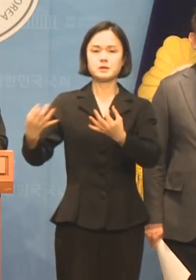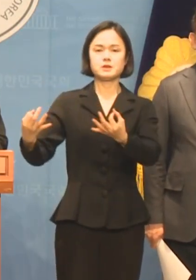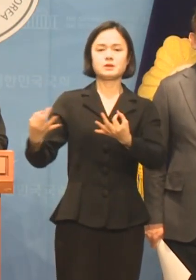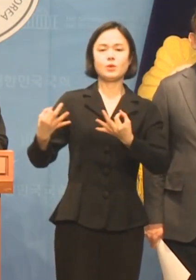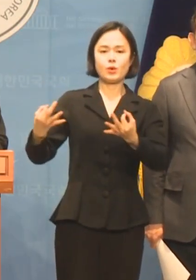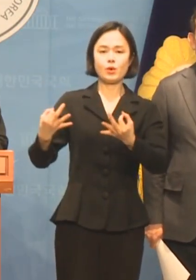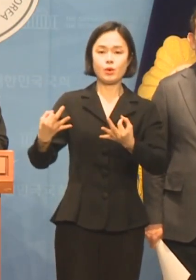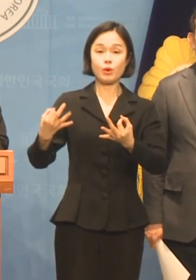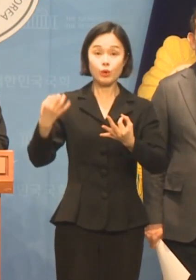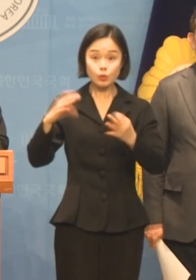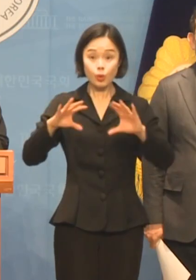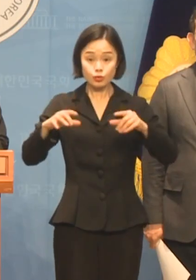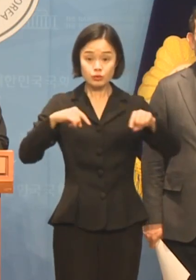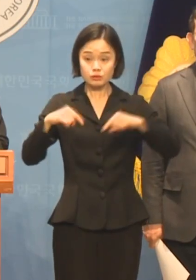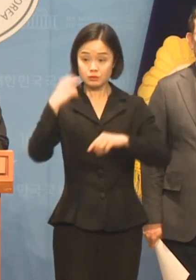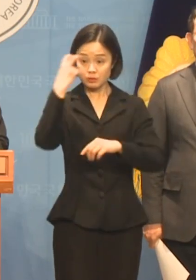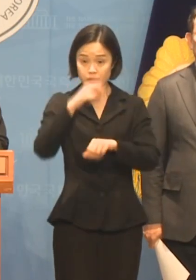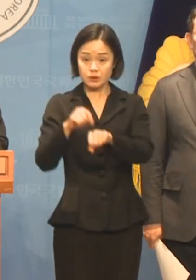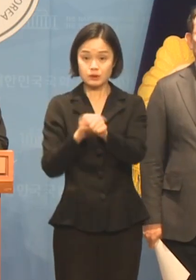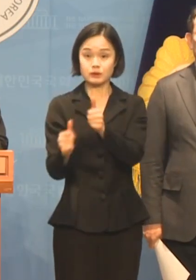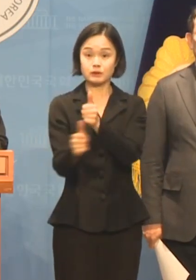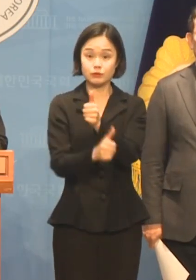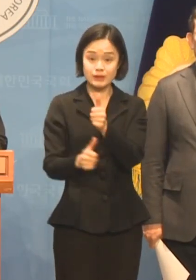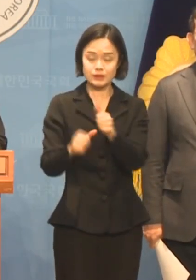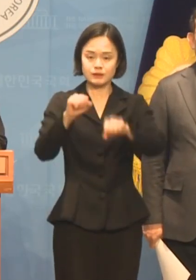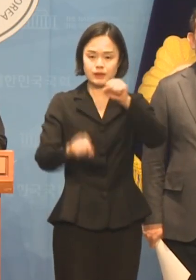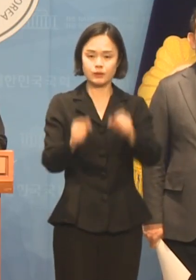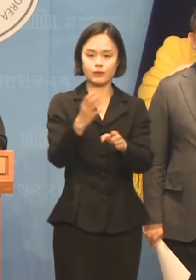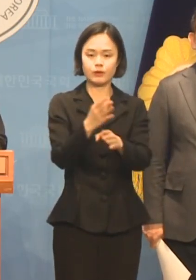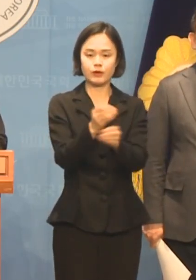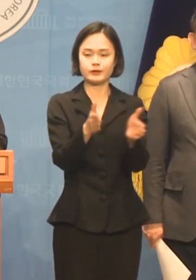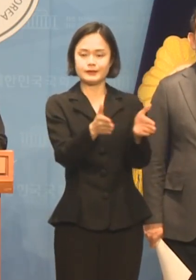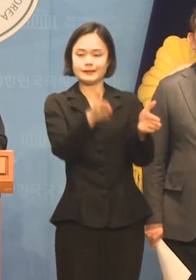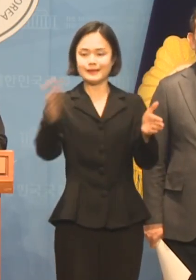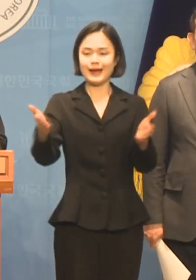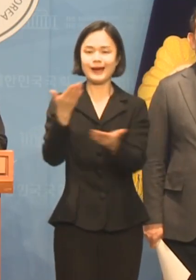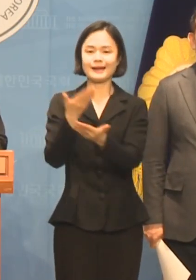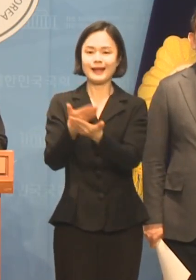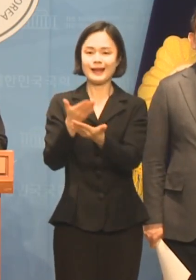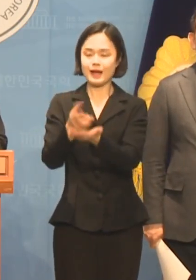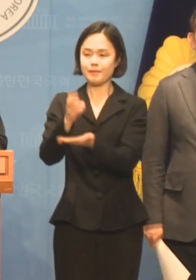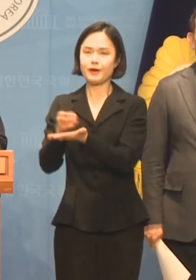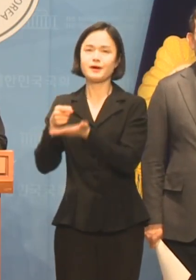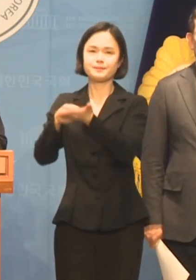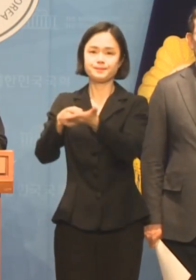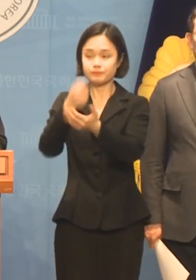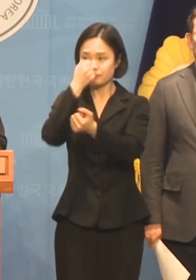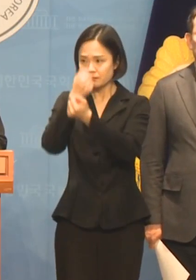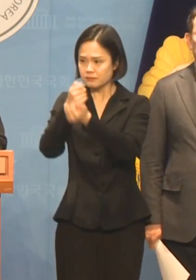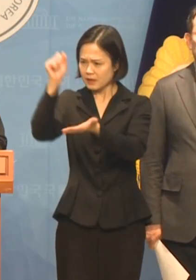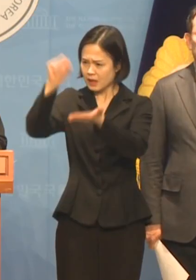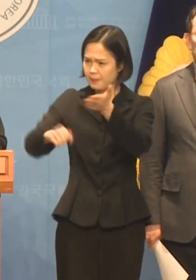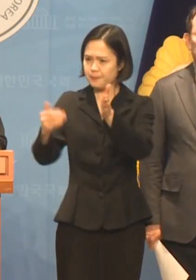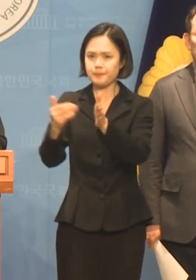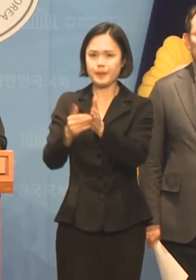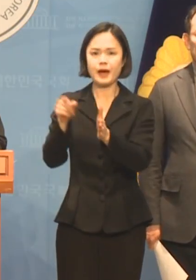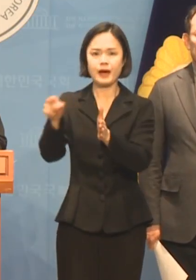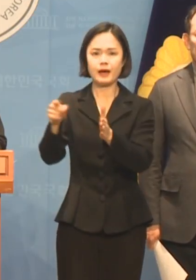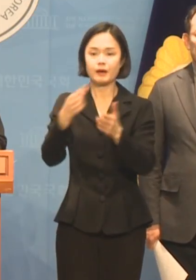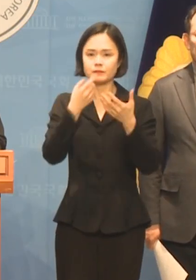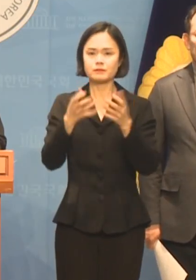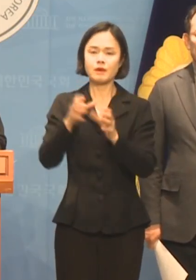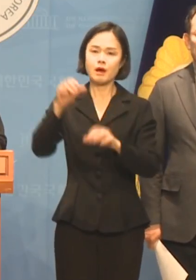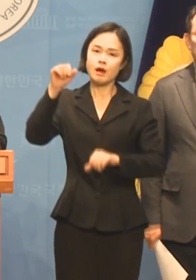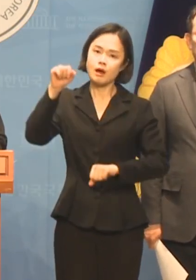연장안을 또 독단적으로 처리했습니다. 더불어민주당의 이러한 일방적 특위 운영과 관련된